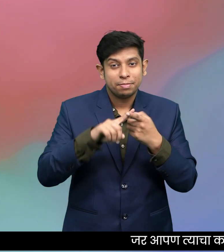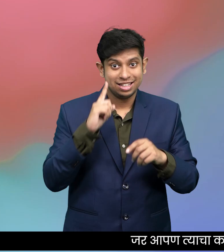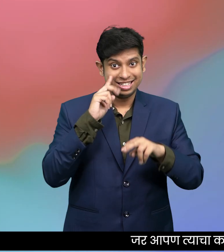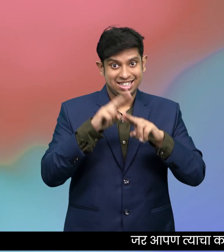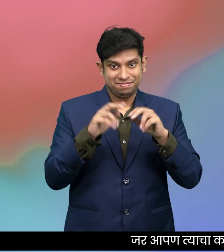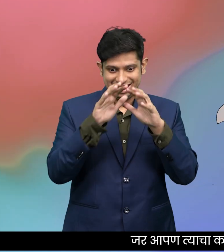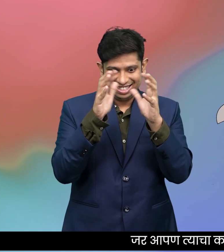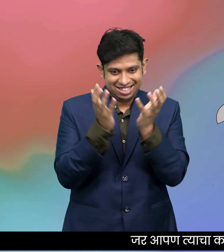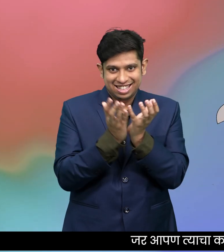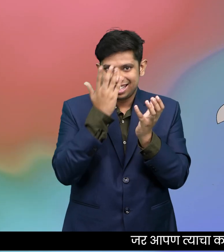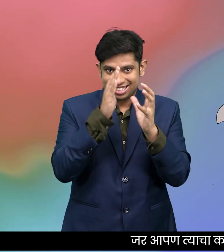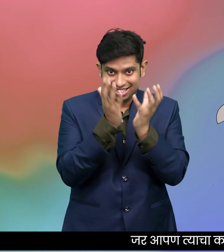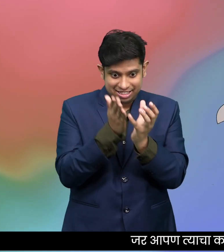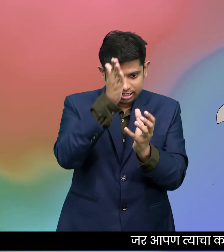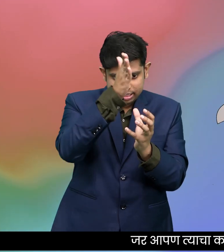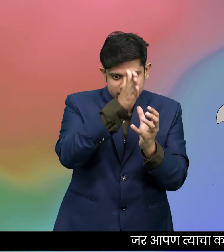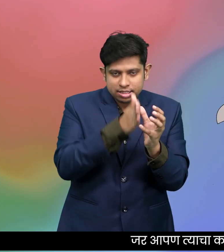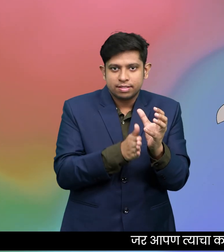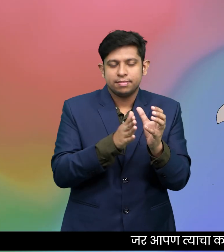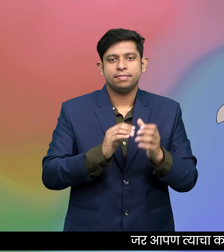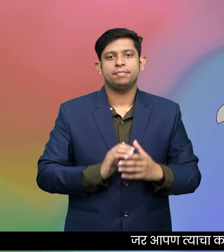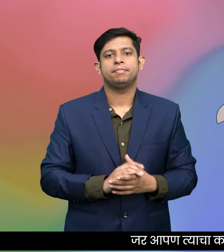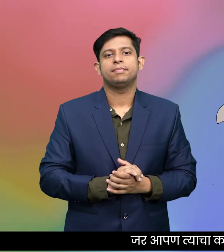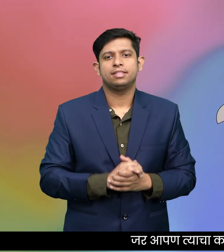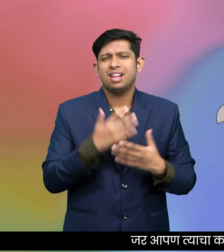जर आपण त्याचा काही भाग कापला तर काय होईल?